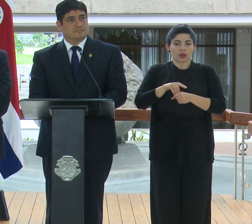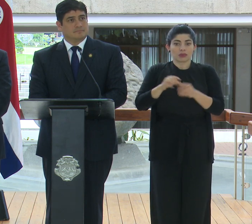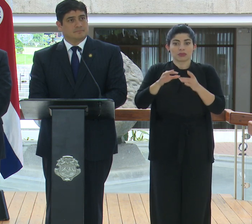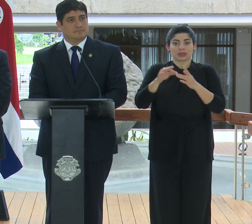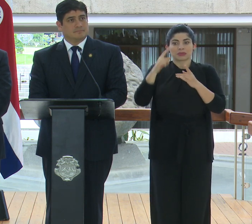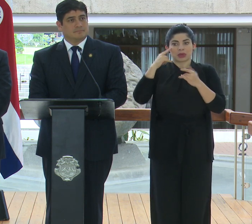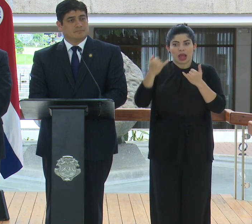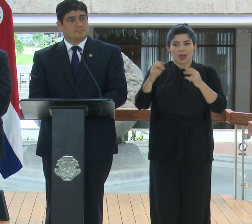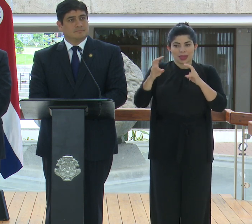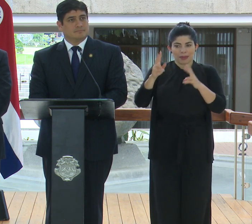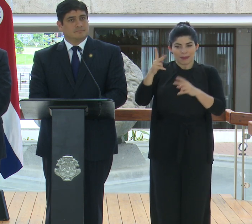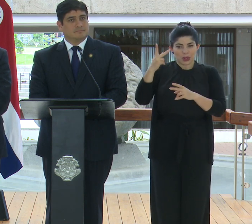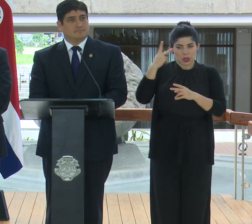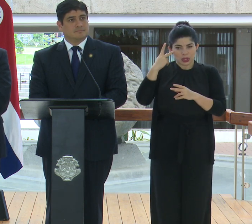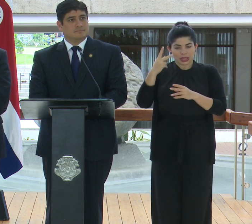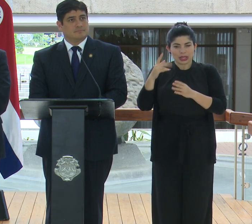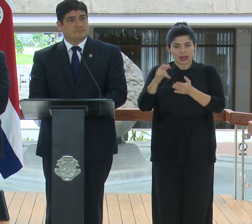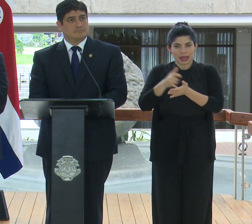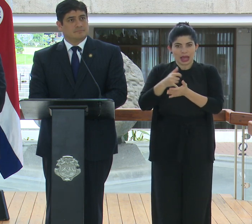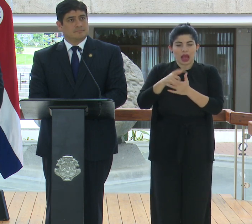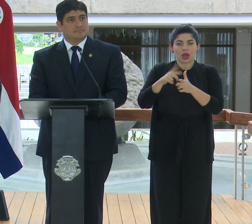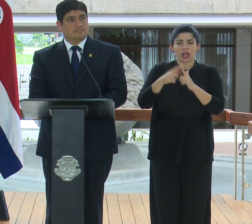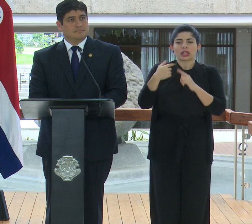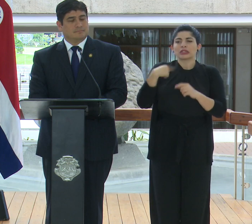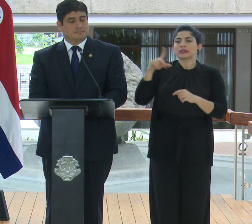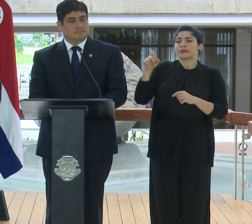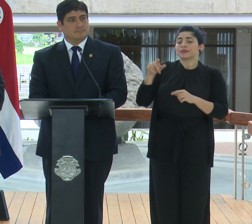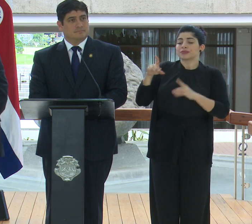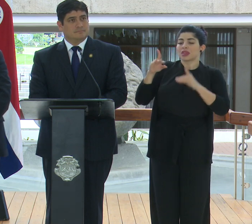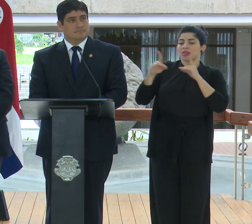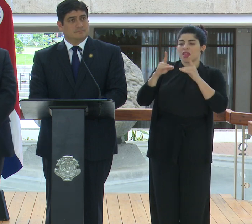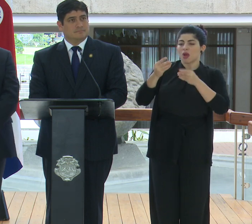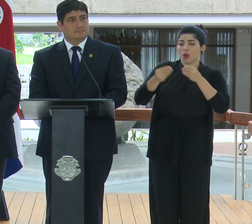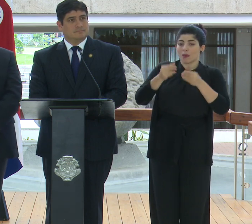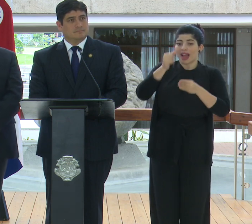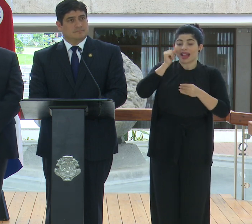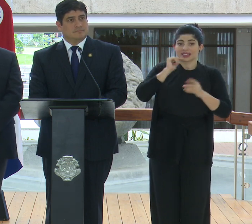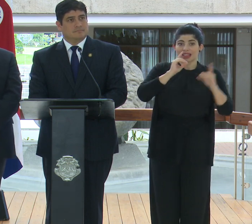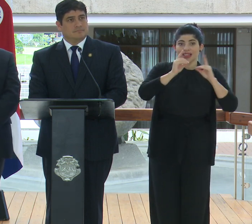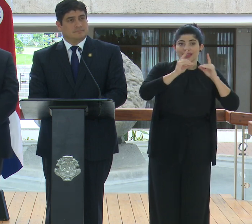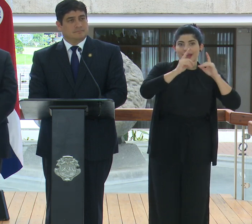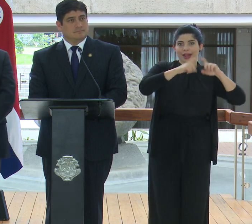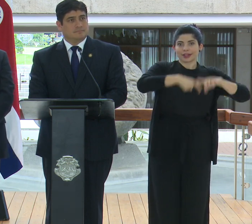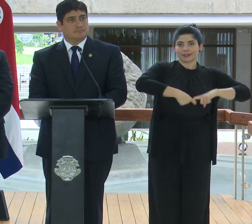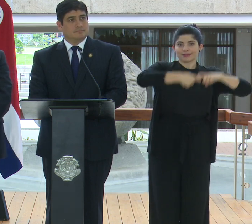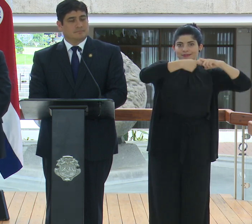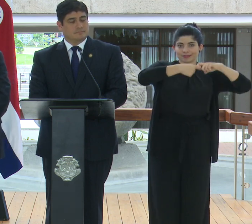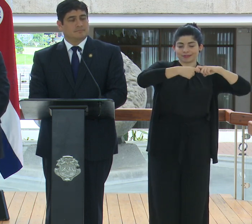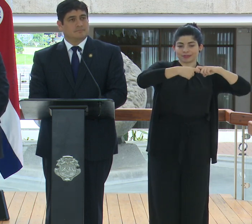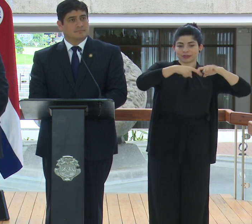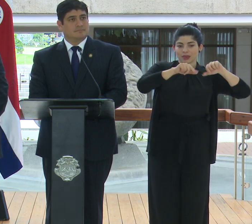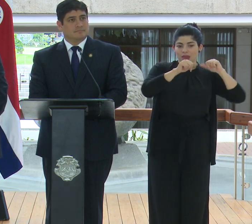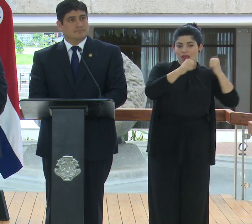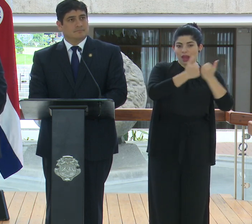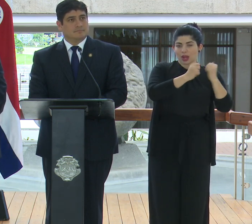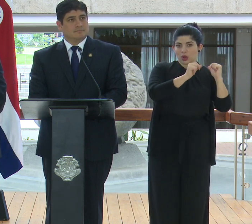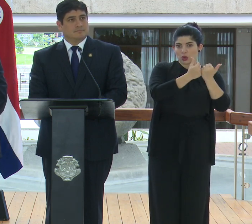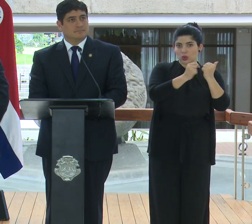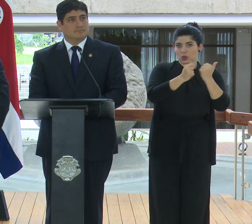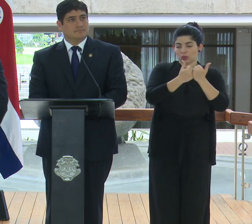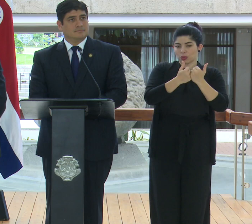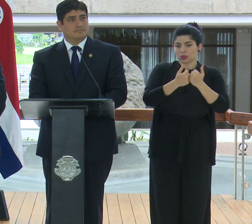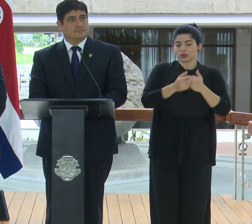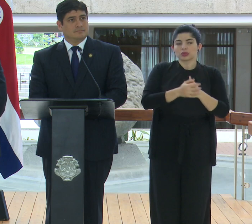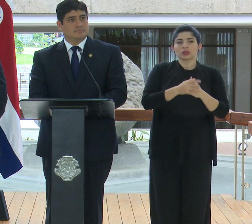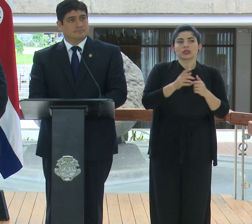tema político. Lo otro que le quería consultar era respecto al diálogo. Ayer suspendieron el diálogo con este encuentro social multisectorial debido al tema de las noticias